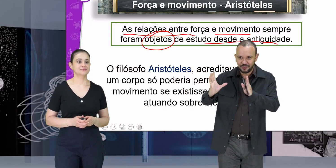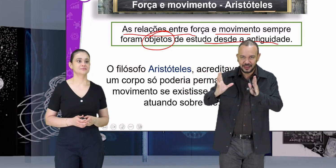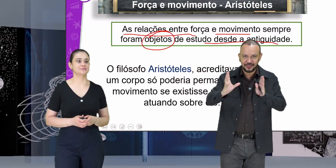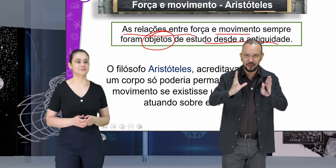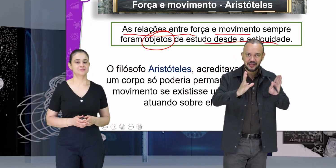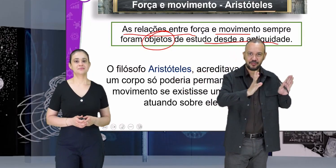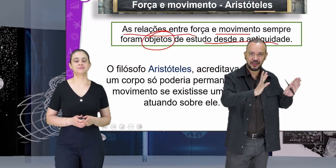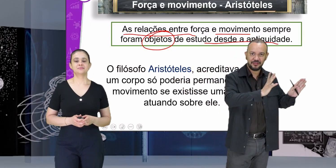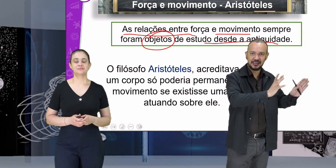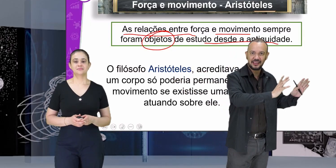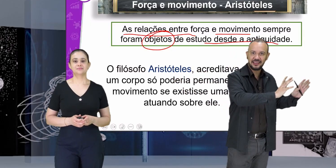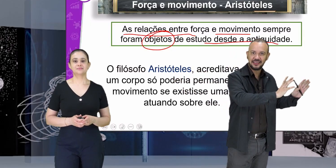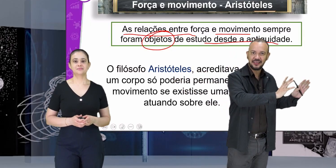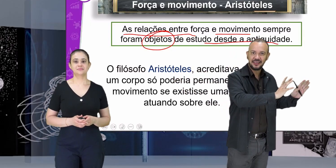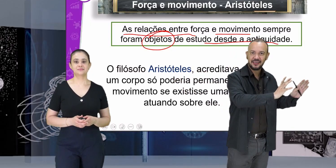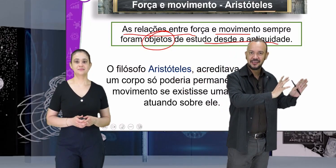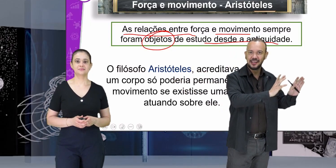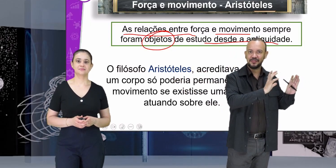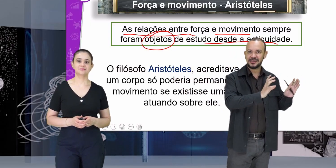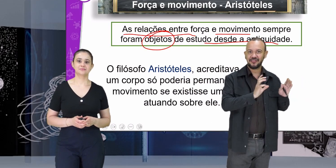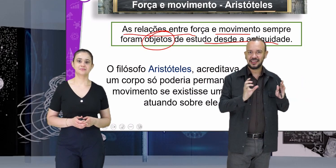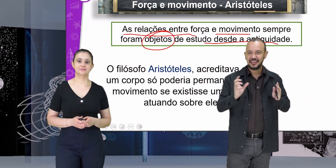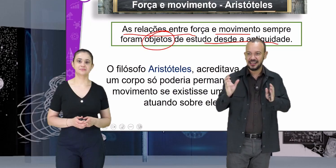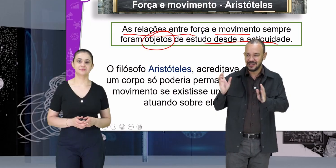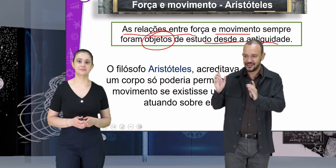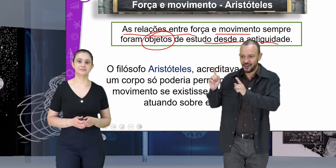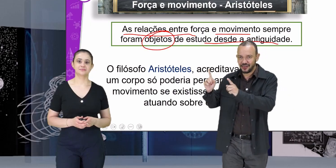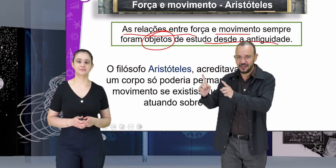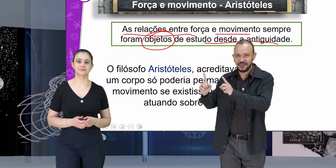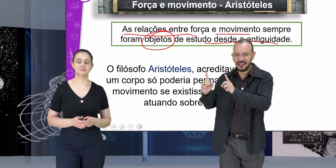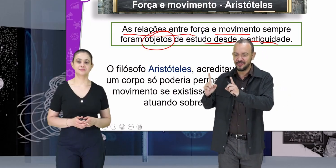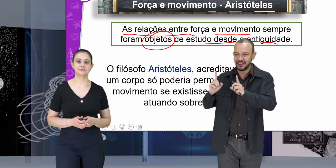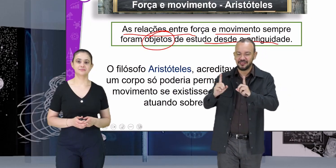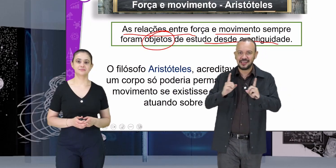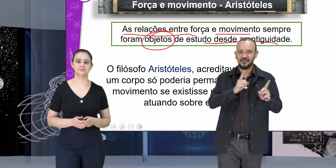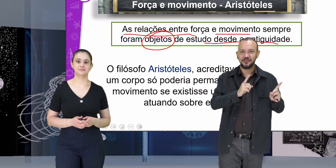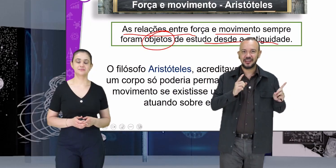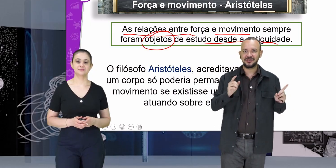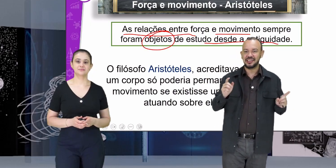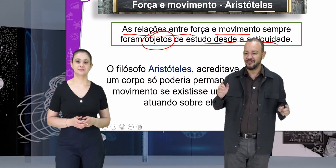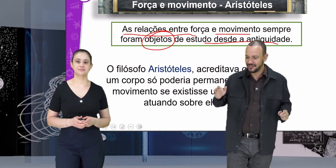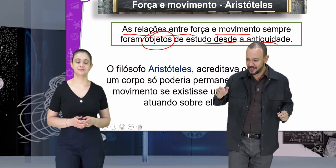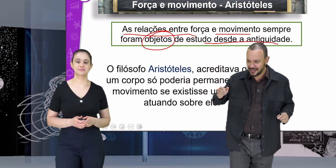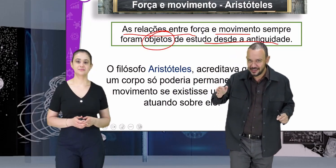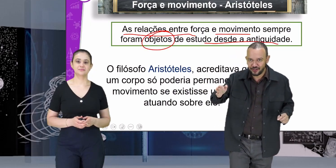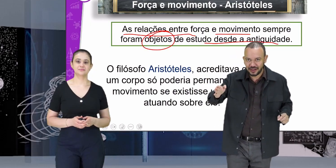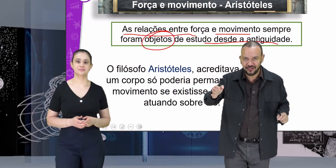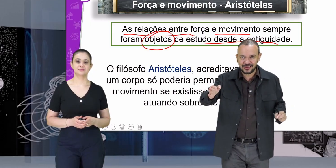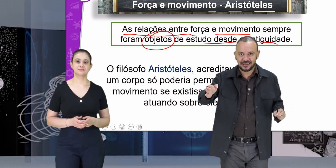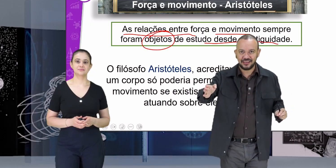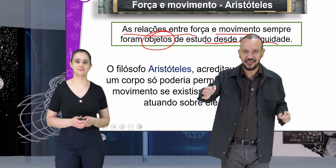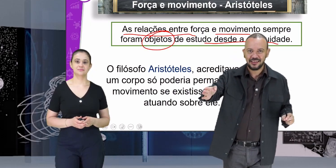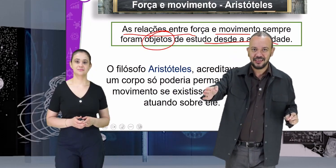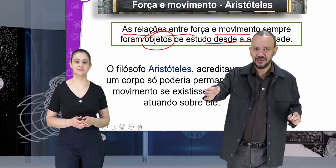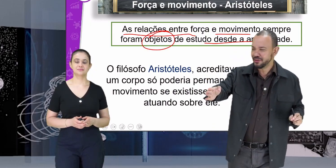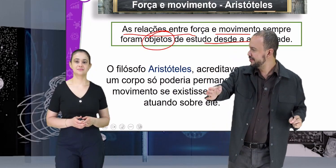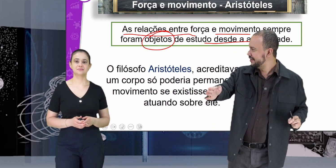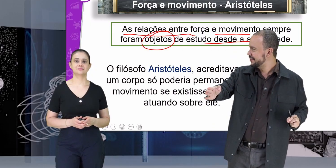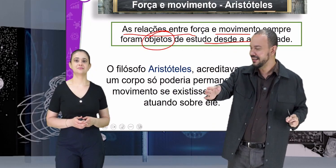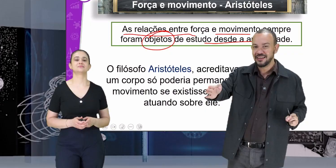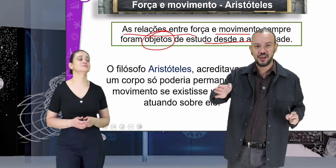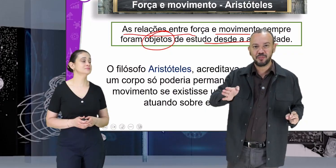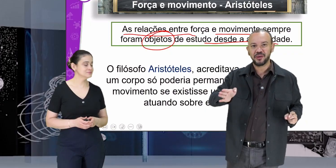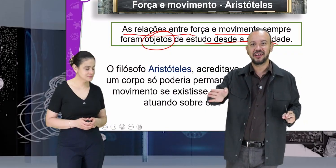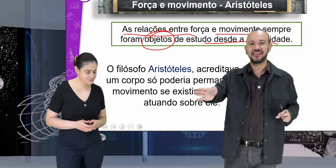se movendo numa superfície ali, na visão dele, ela só deveria continuar se movendo enquanto tivesse alguma coisa ali,